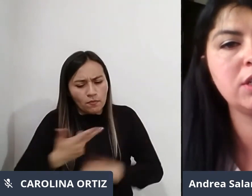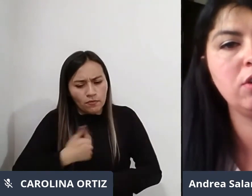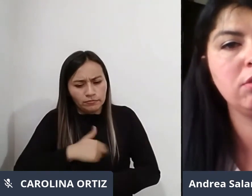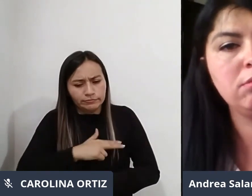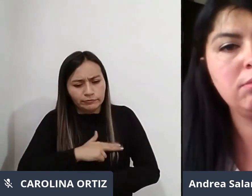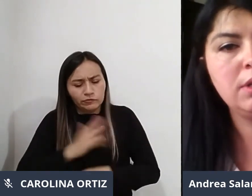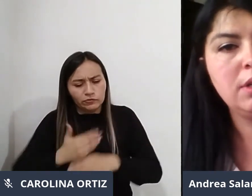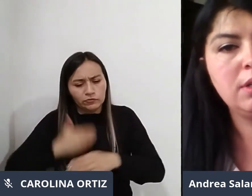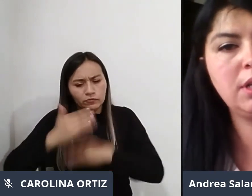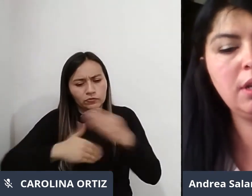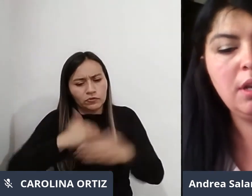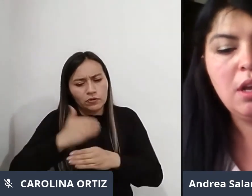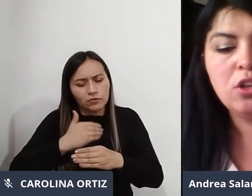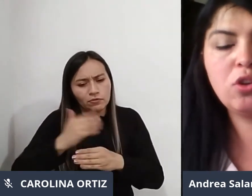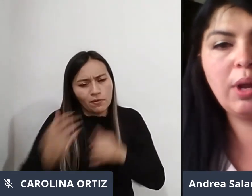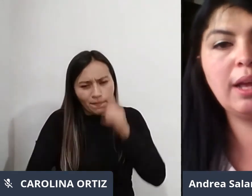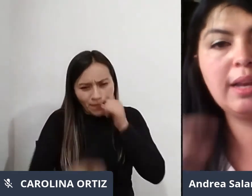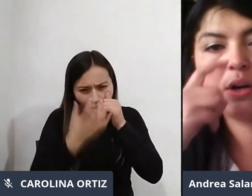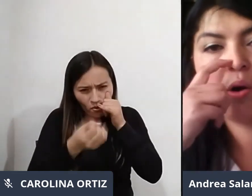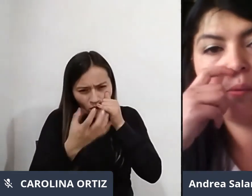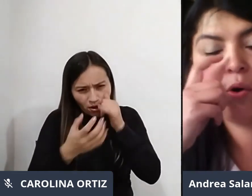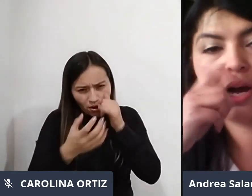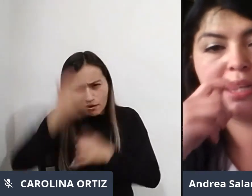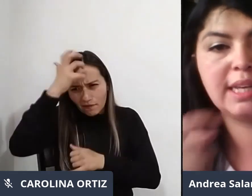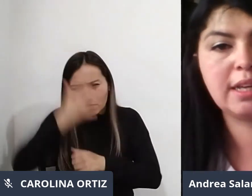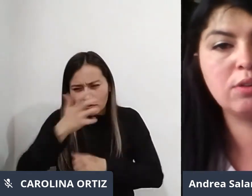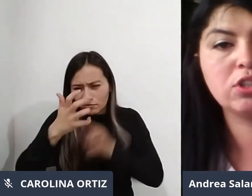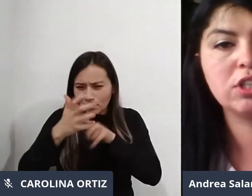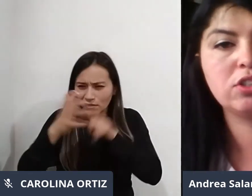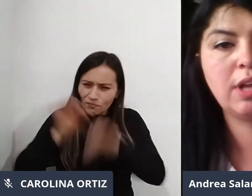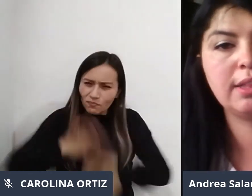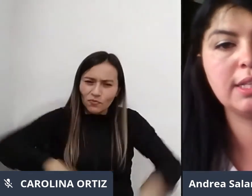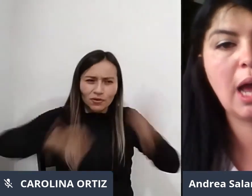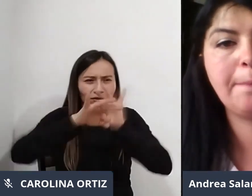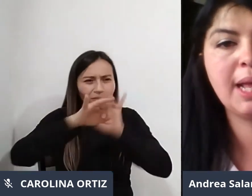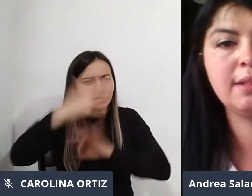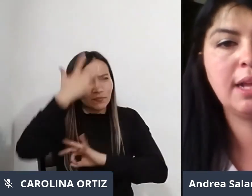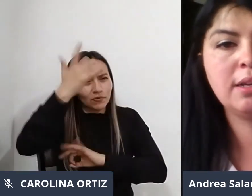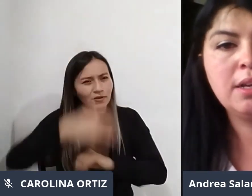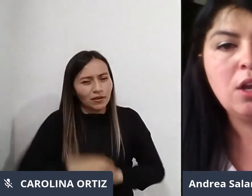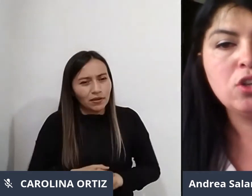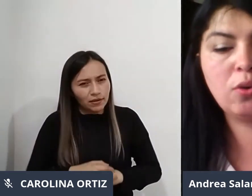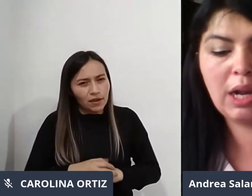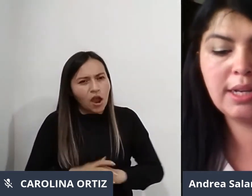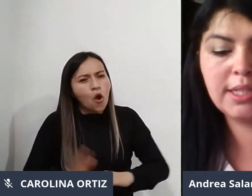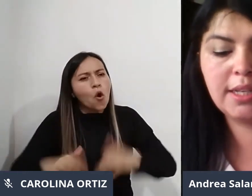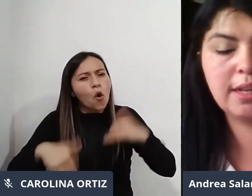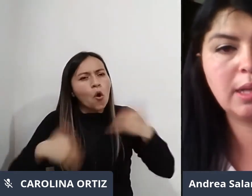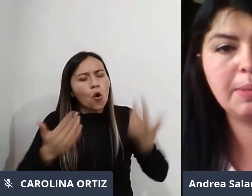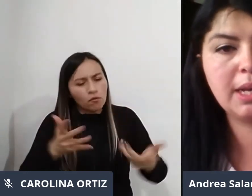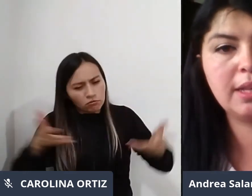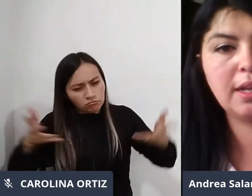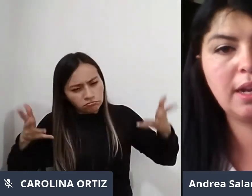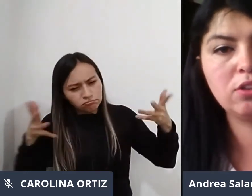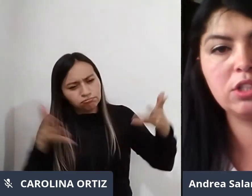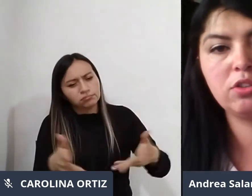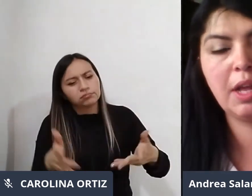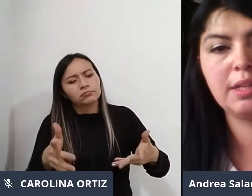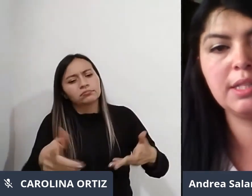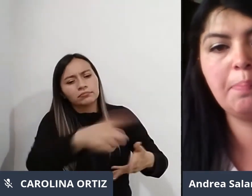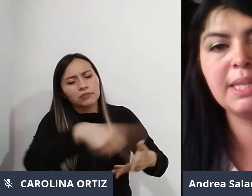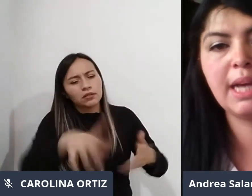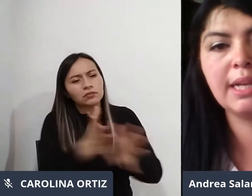de la evaluación, ¿sí? Sobre cómo hacer que nuestros estudiantes aprendan, sobre la necesidad también que tienen